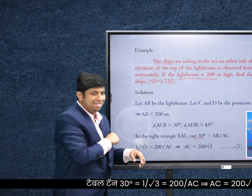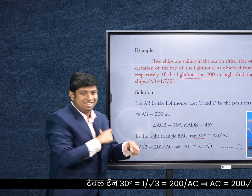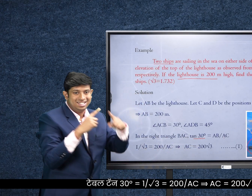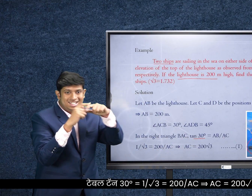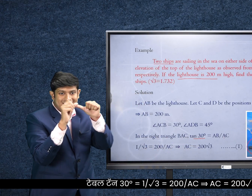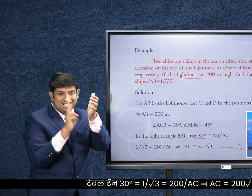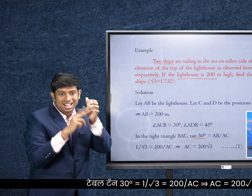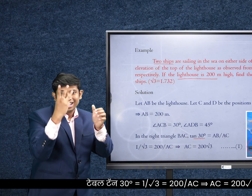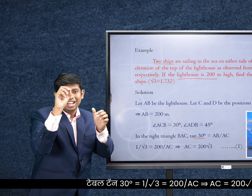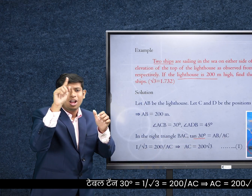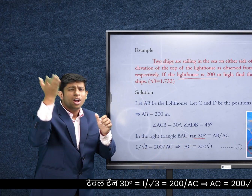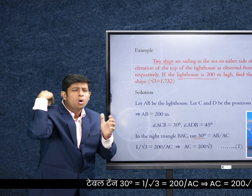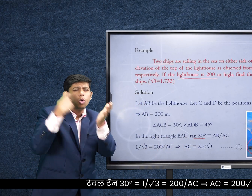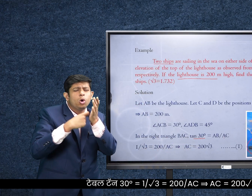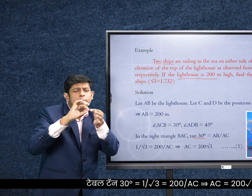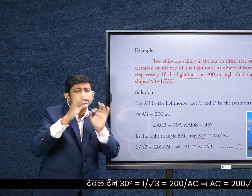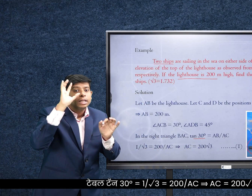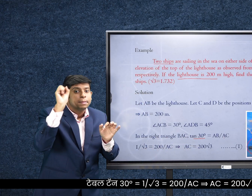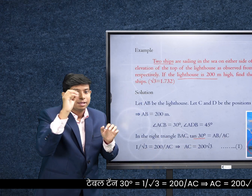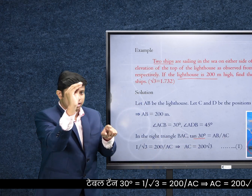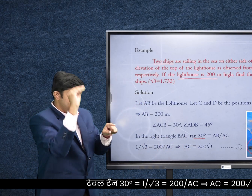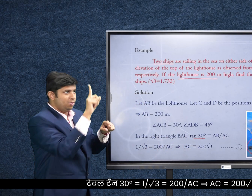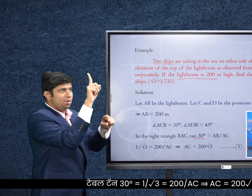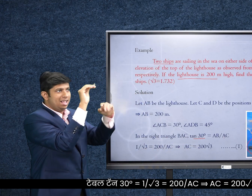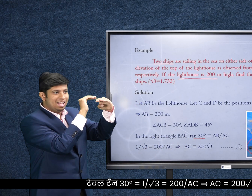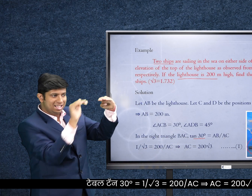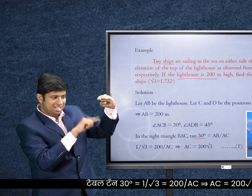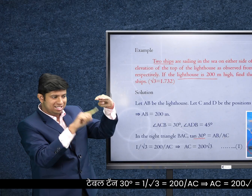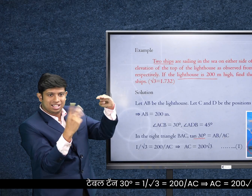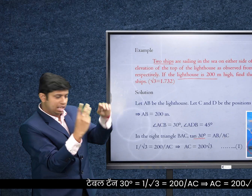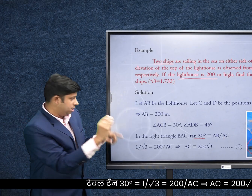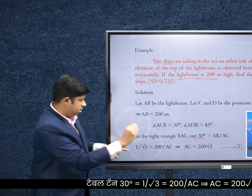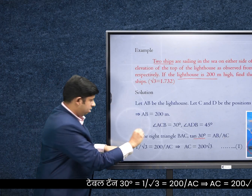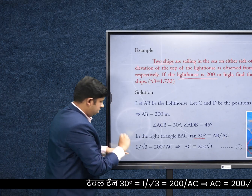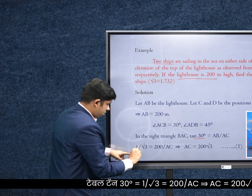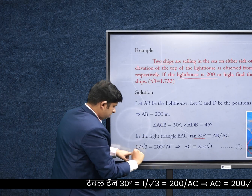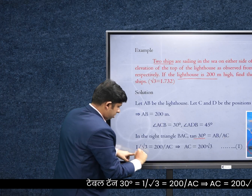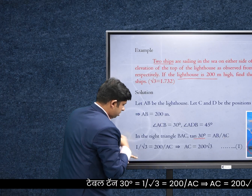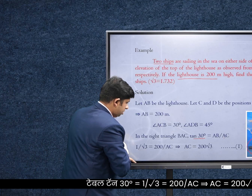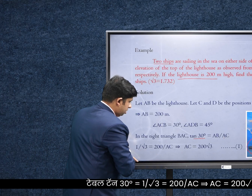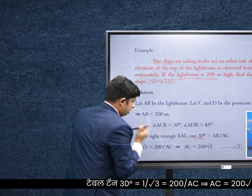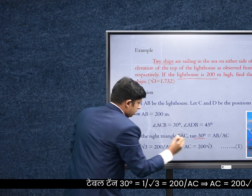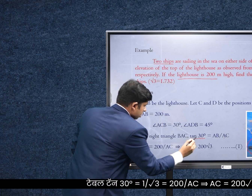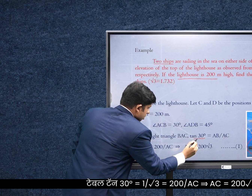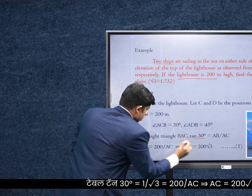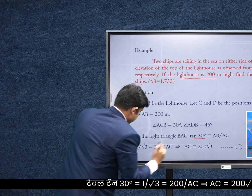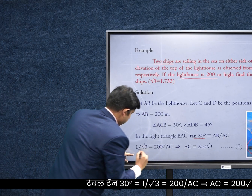टेबल टॅन 30 अंश बरोबर 1 छेद वर्गमुळात 3 बरोबर 200 छेद ए सी बरोबर